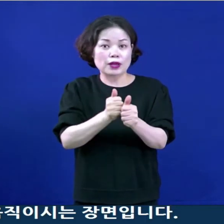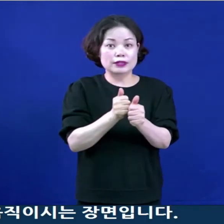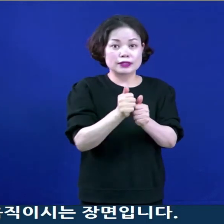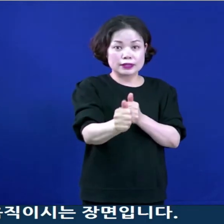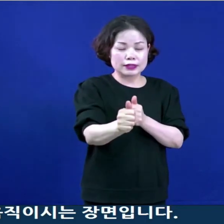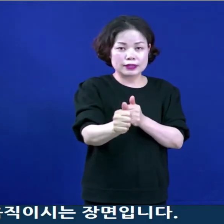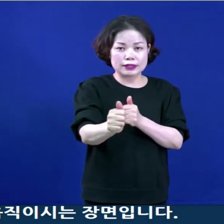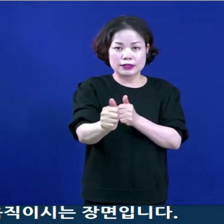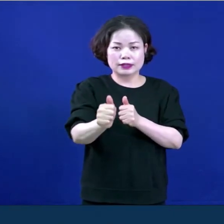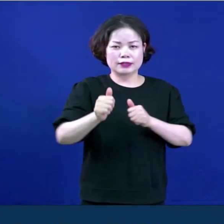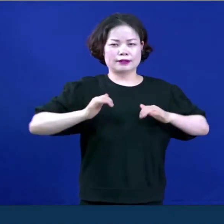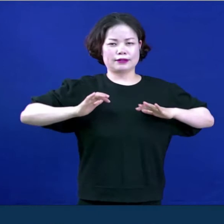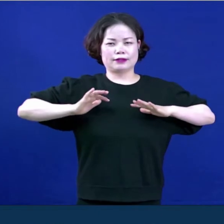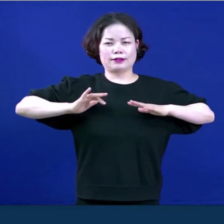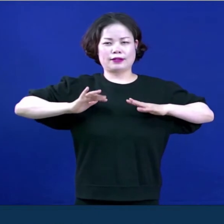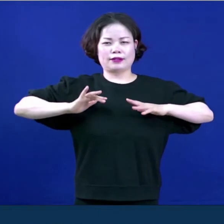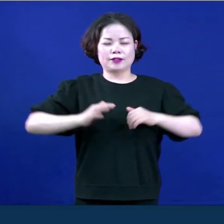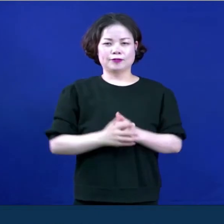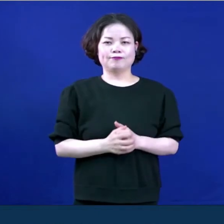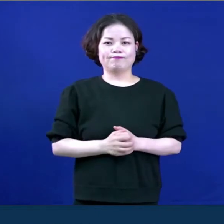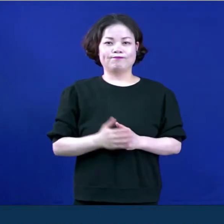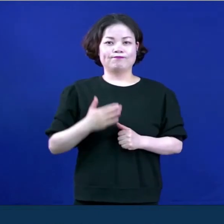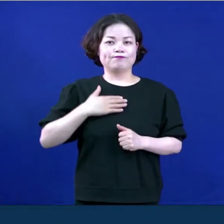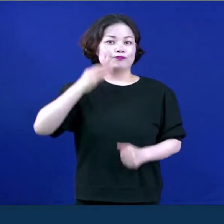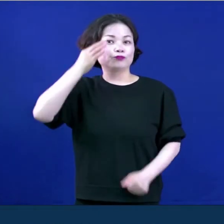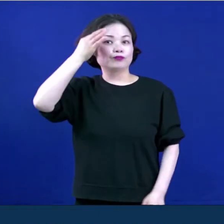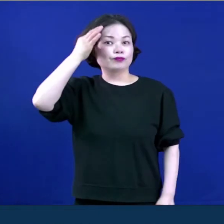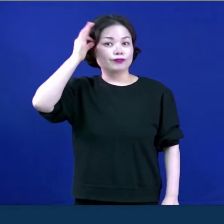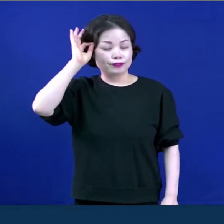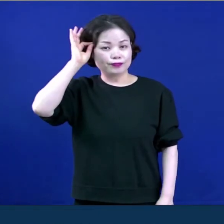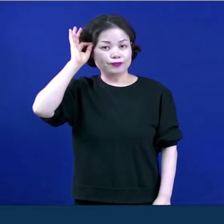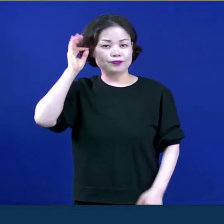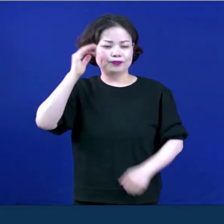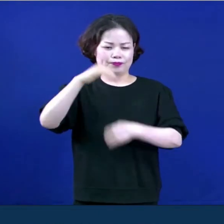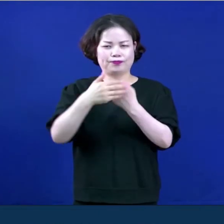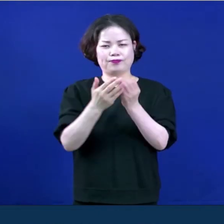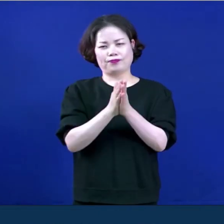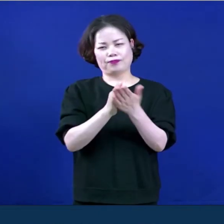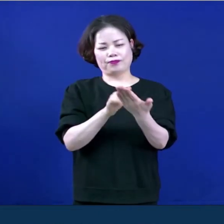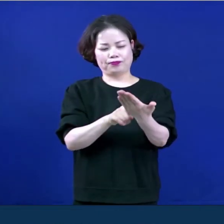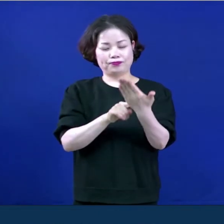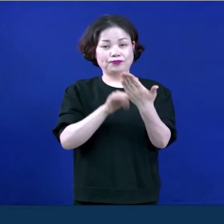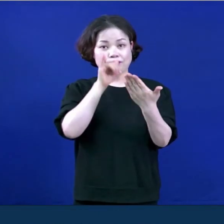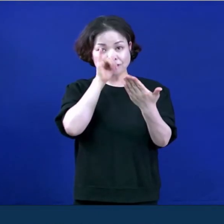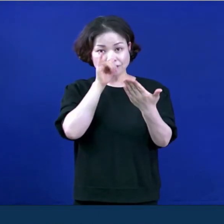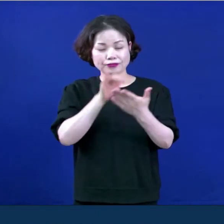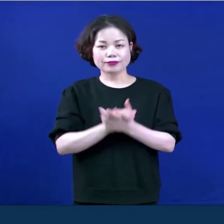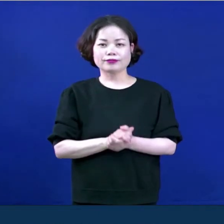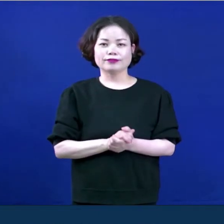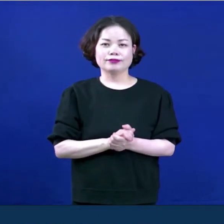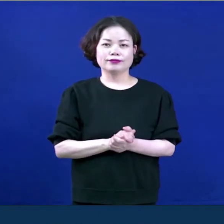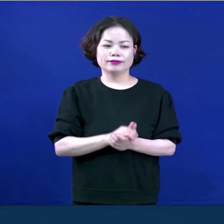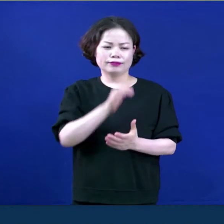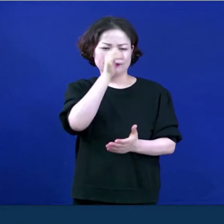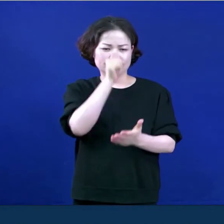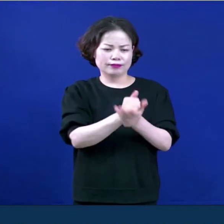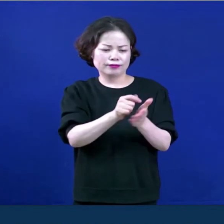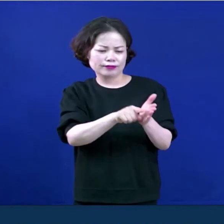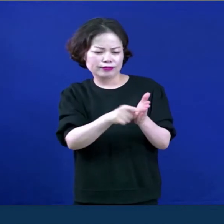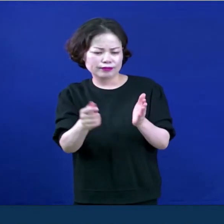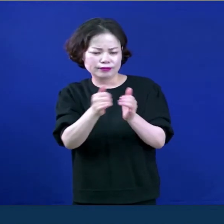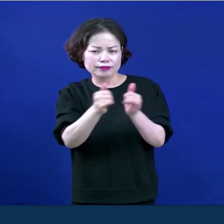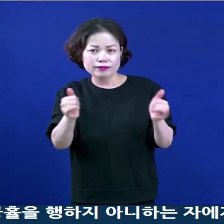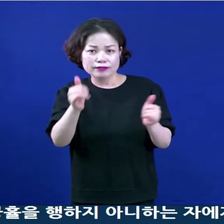이기고 자랑하느니라. 제가 깨달은 얘기가 딱 이 성경이 여기 나오는 거예요. 그래서 죄와 타락한